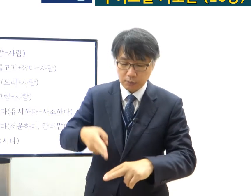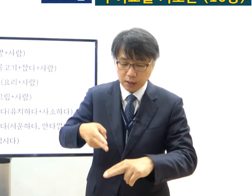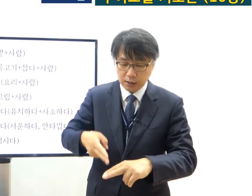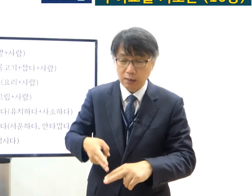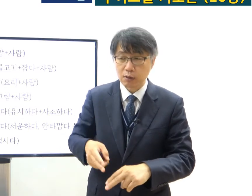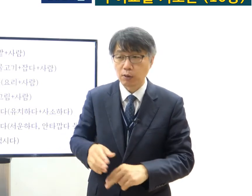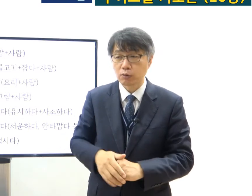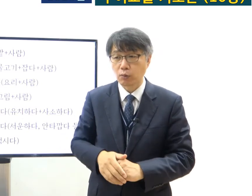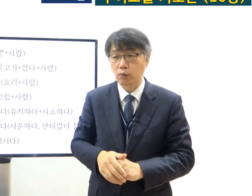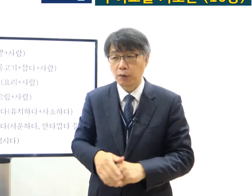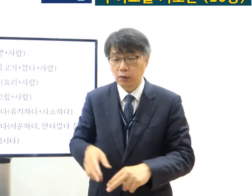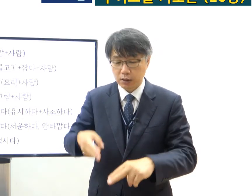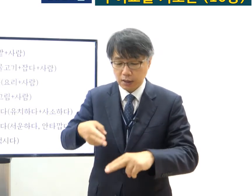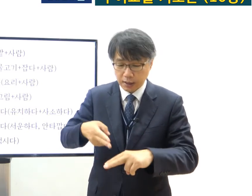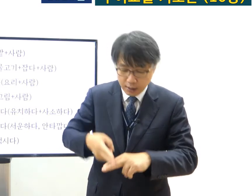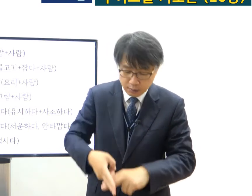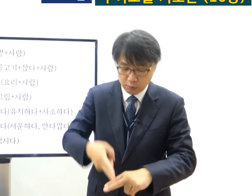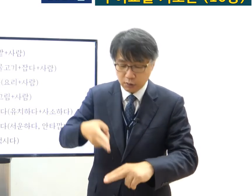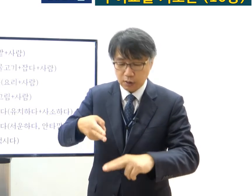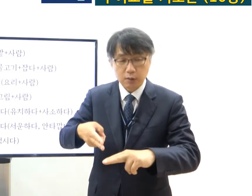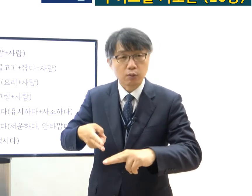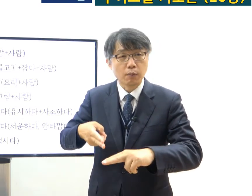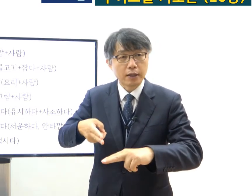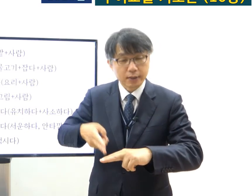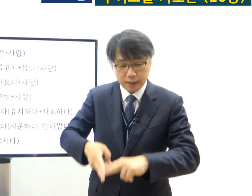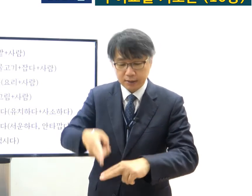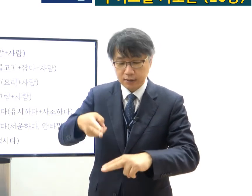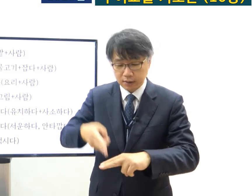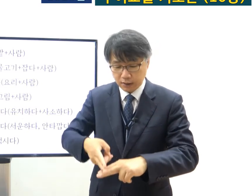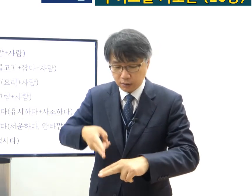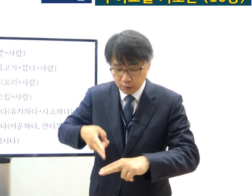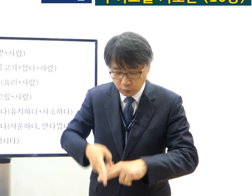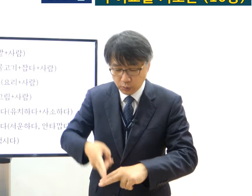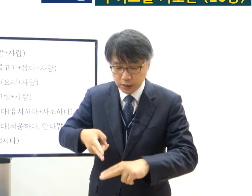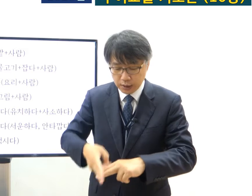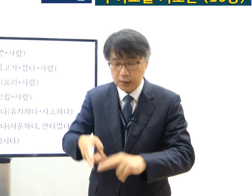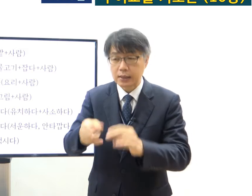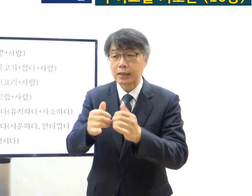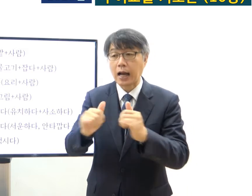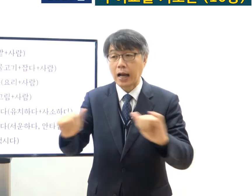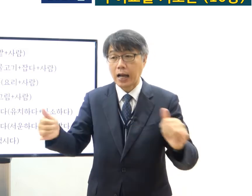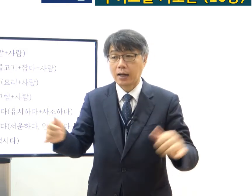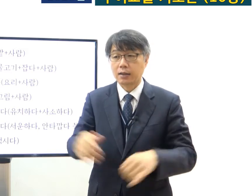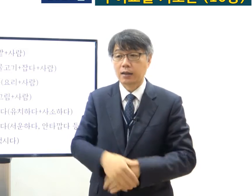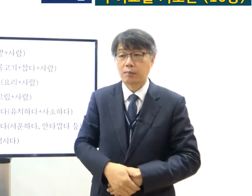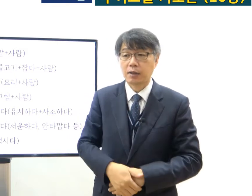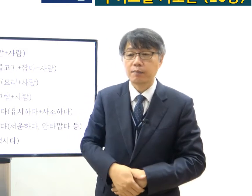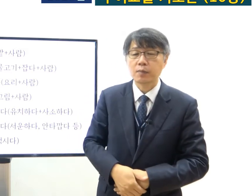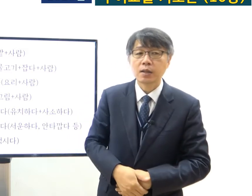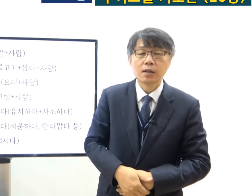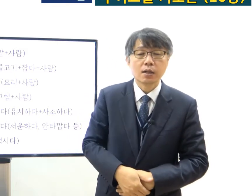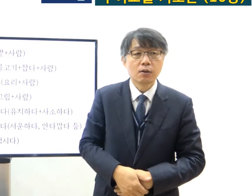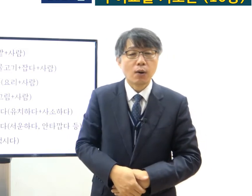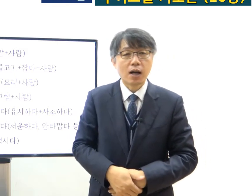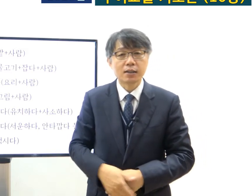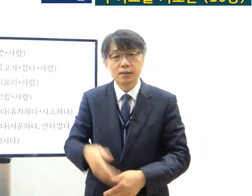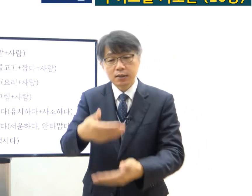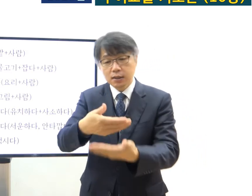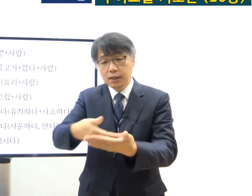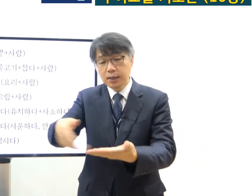배우겠습니다. 오늘 배우게 텐데, 도마에서 이렇게 쓰는 거잖아요. 요리사. 이렇게 합니다. 화가는